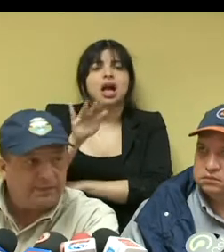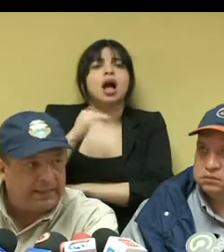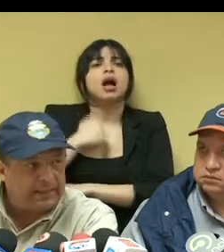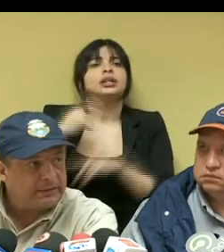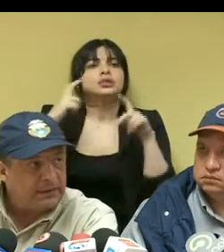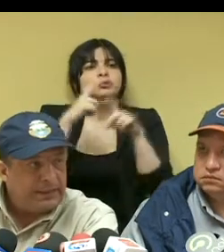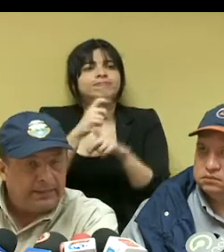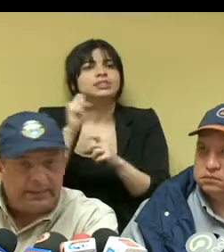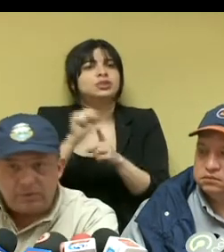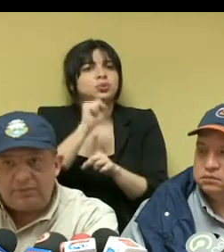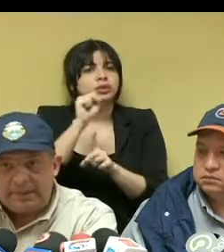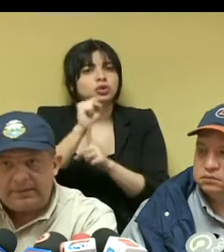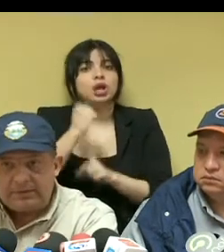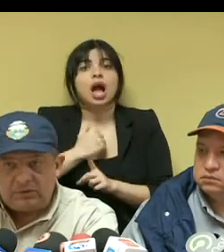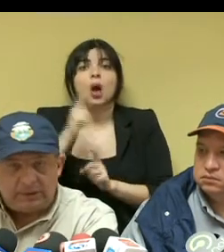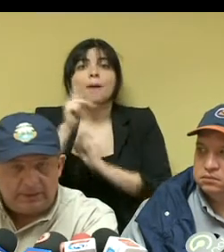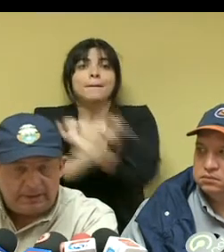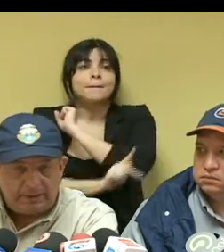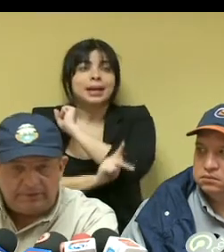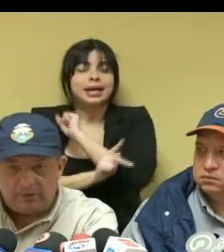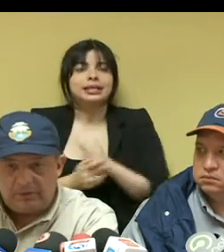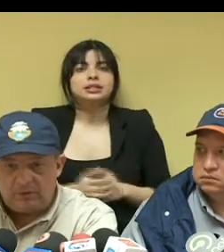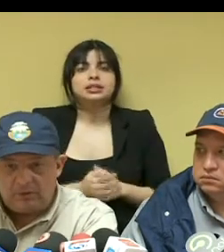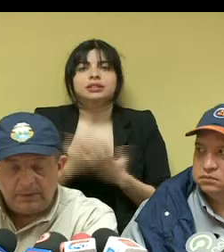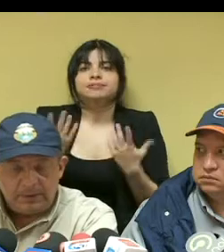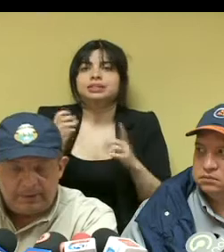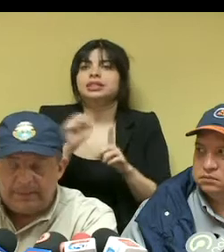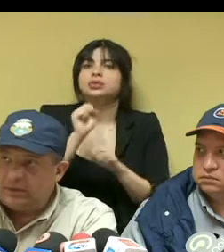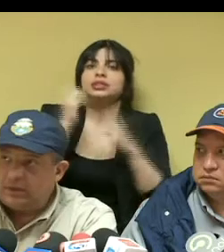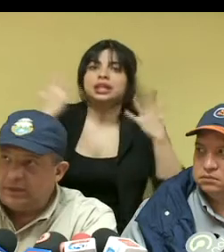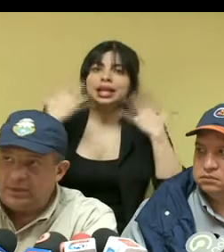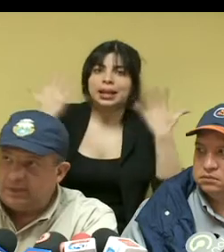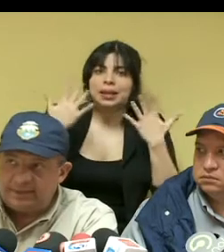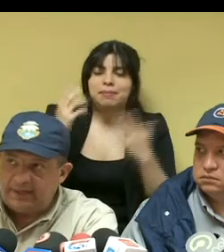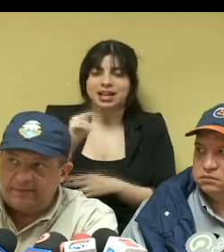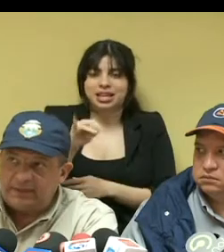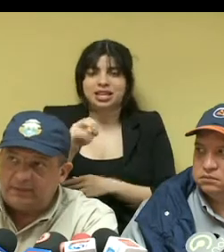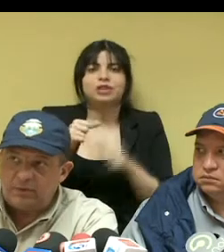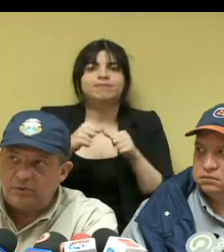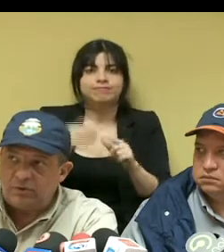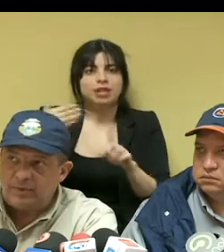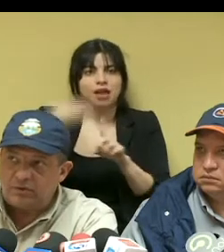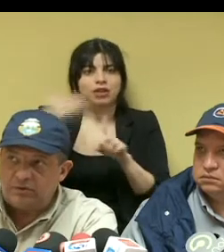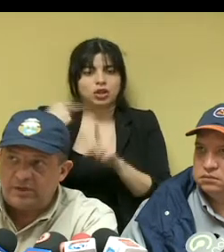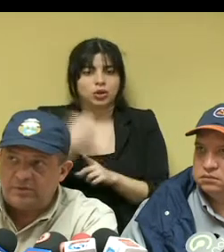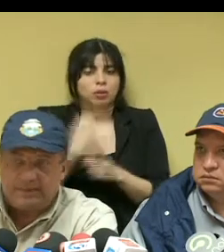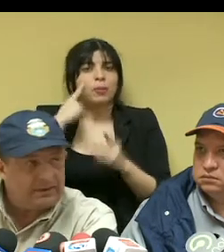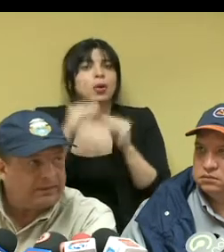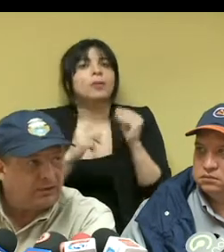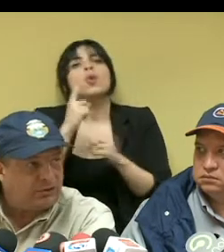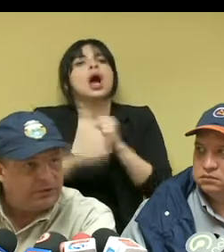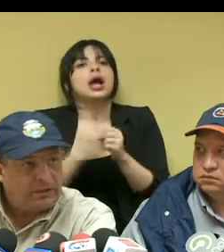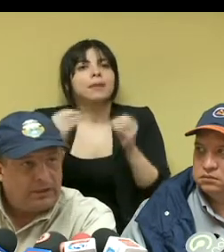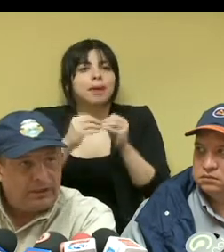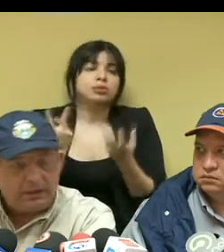muy complicadas. Tenemos un país en donde el fenómeno climático del Niño va a seguir afectándonos por lo menos otro año más,